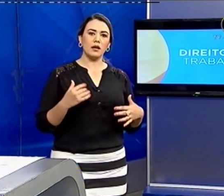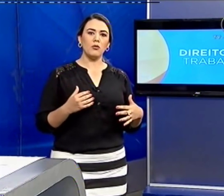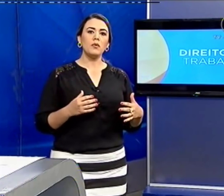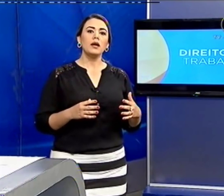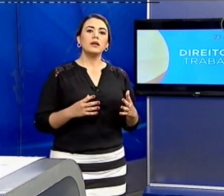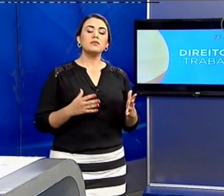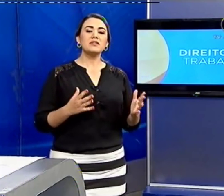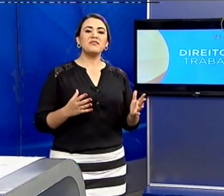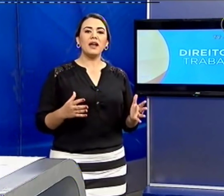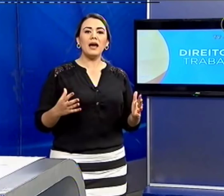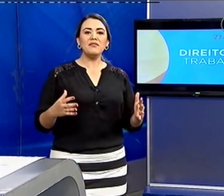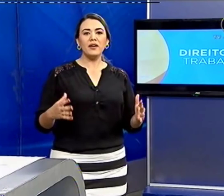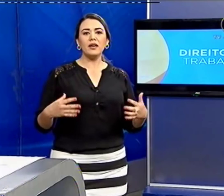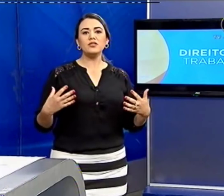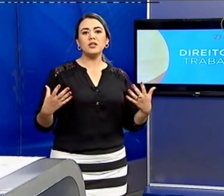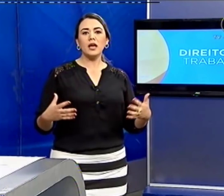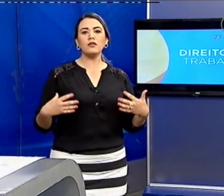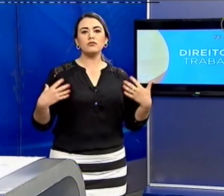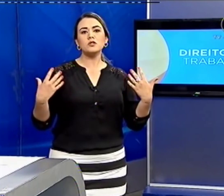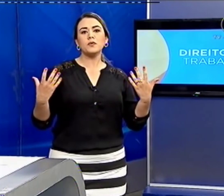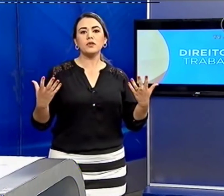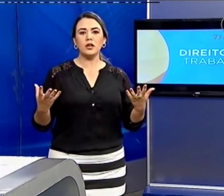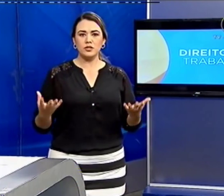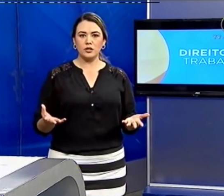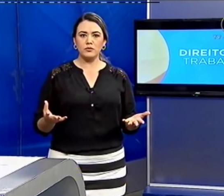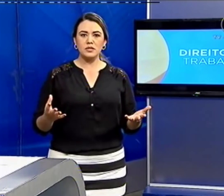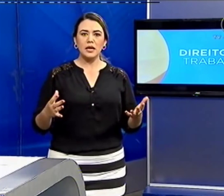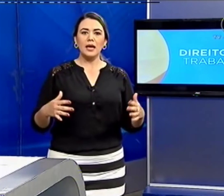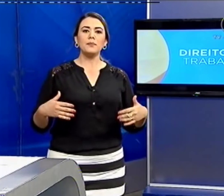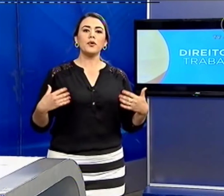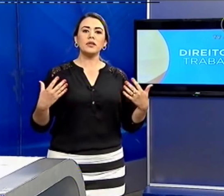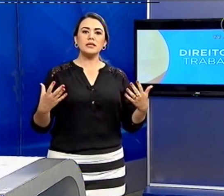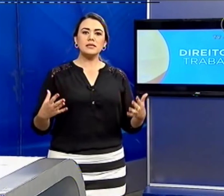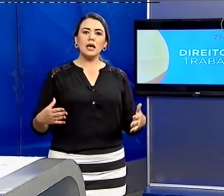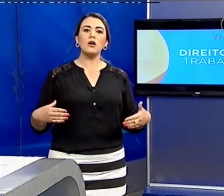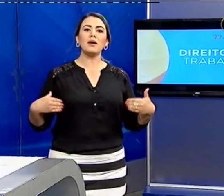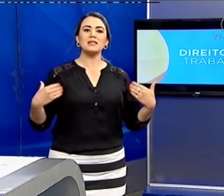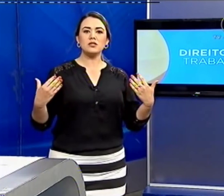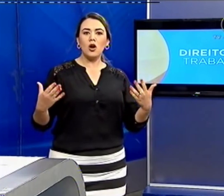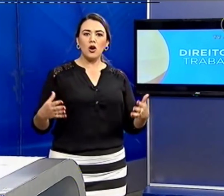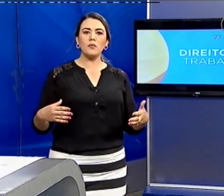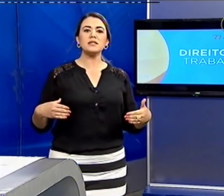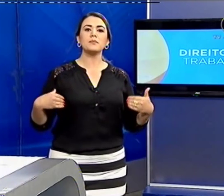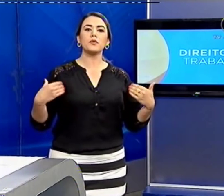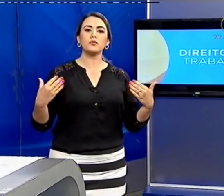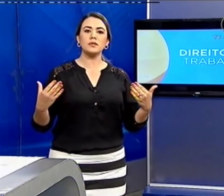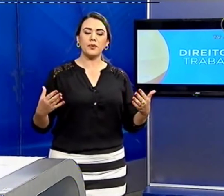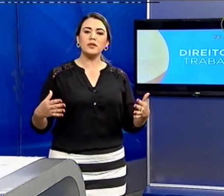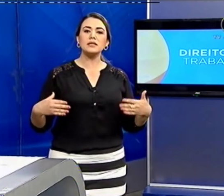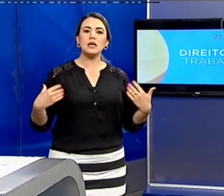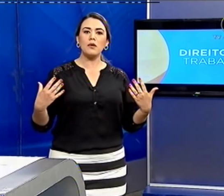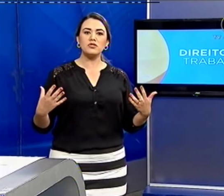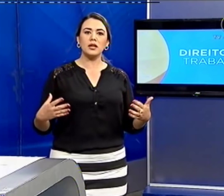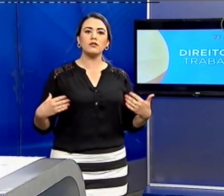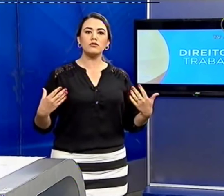então, não se falava em direitos protegidos, em proteção às normas, em proteção aos direitos